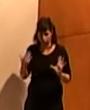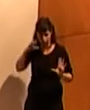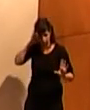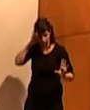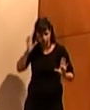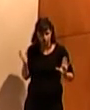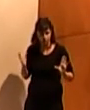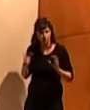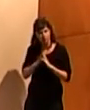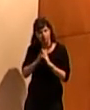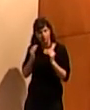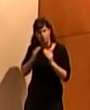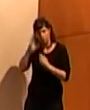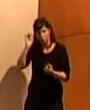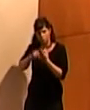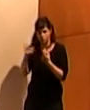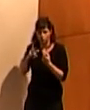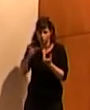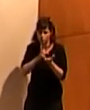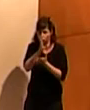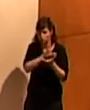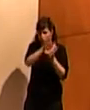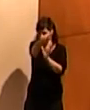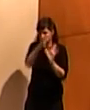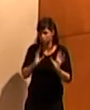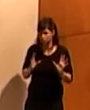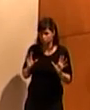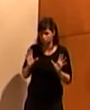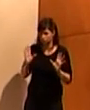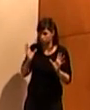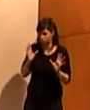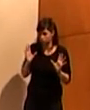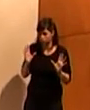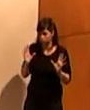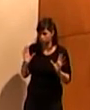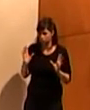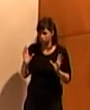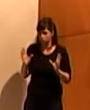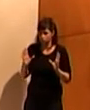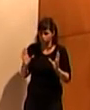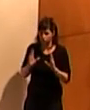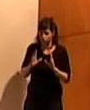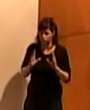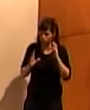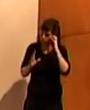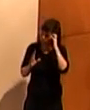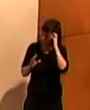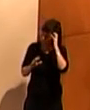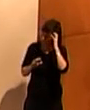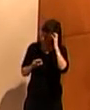parce que l'objectif, quand même, c'est de faire évoluer le projet voilà, pour aller sur des